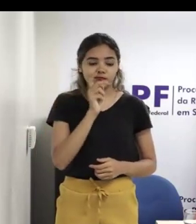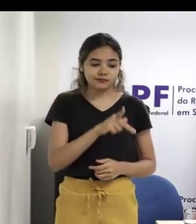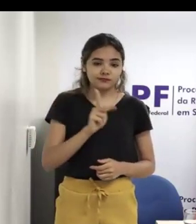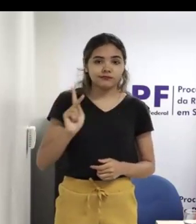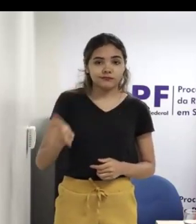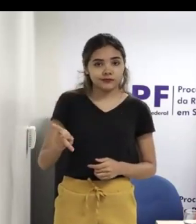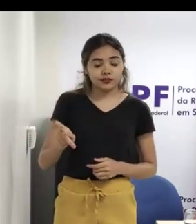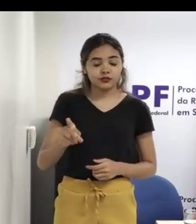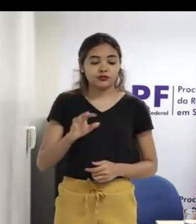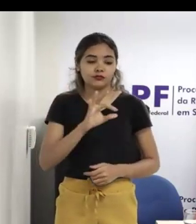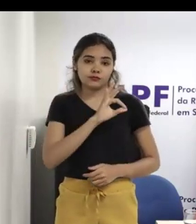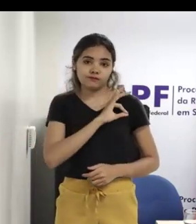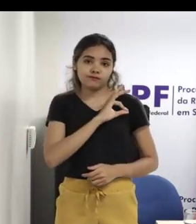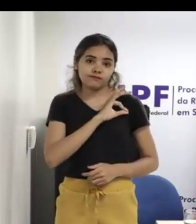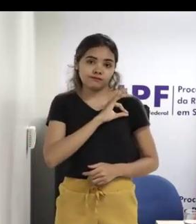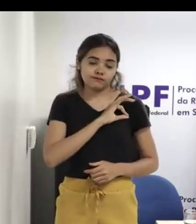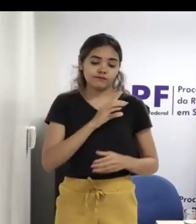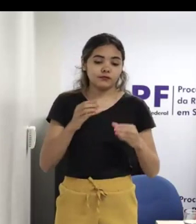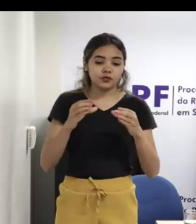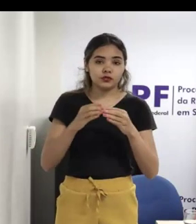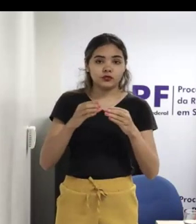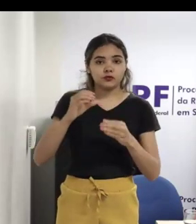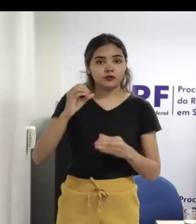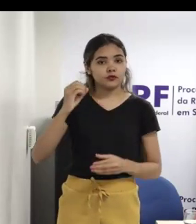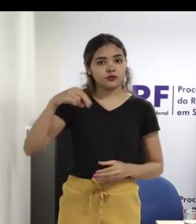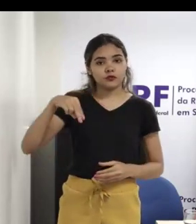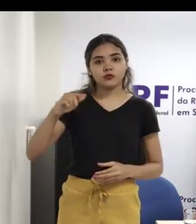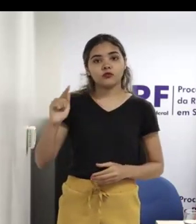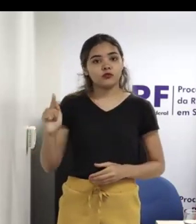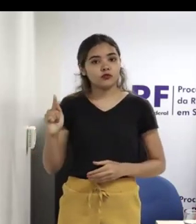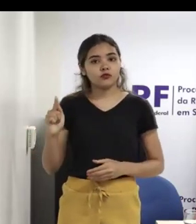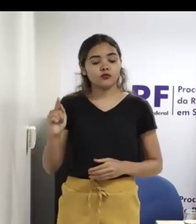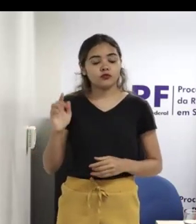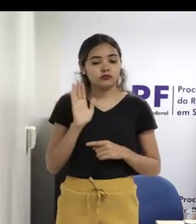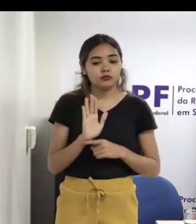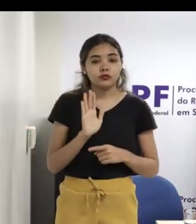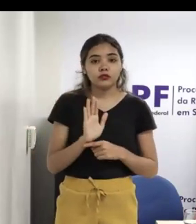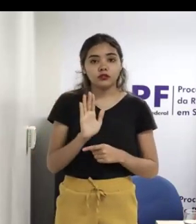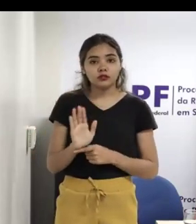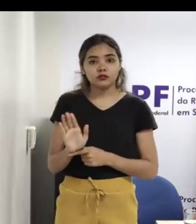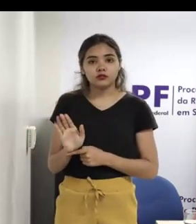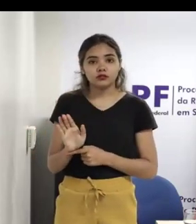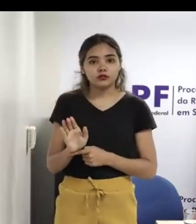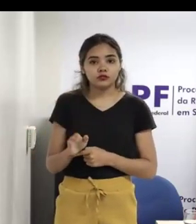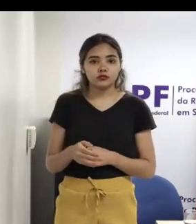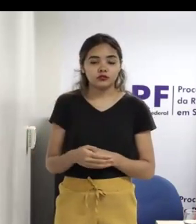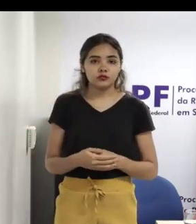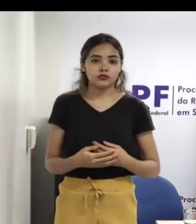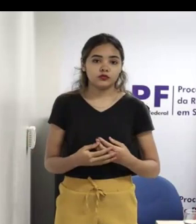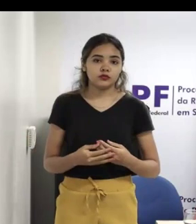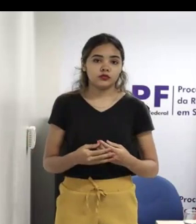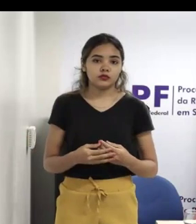da polícia das instituições que vão aprender sobre esse tema se conscientizar para